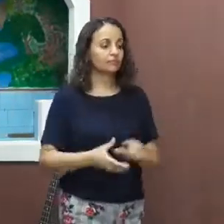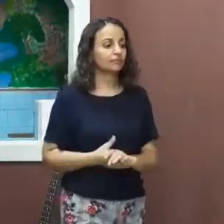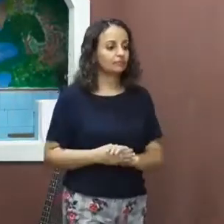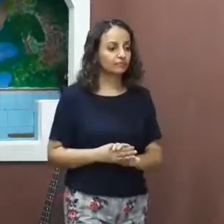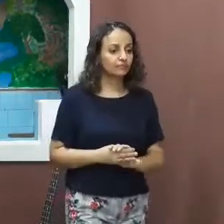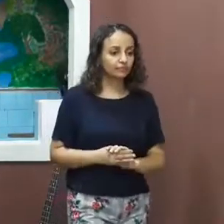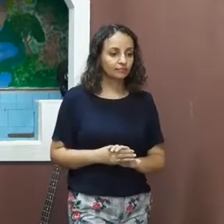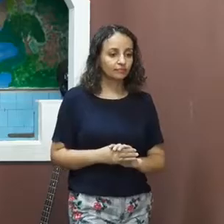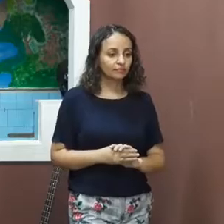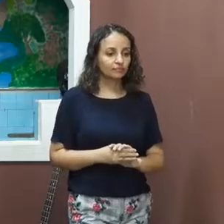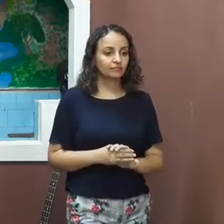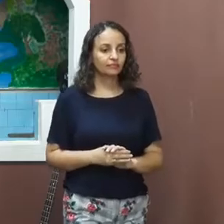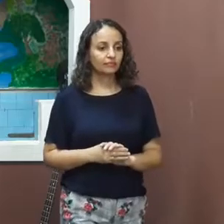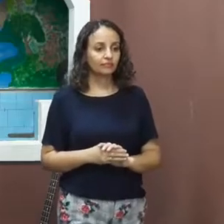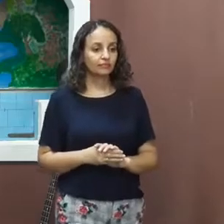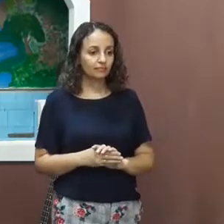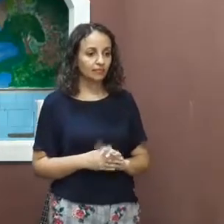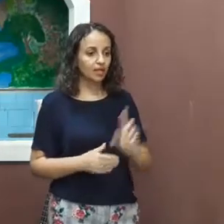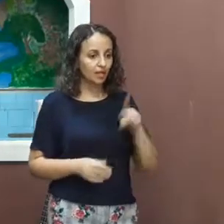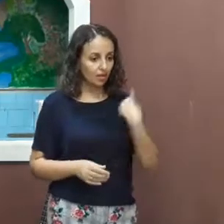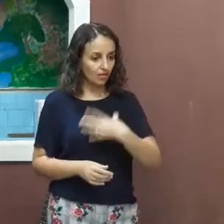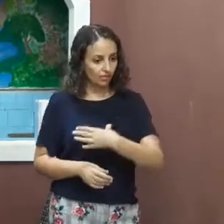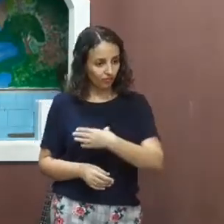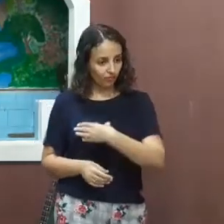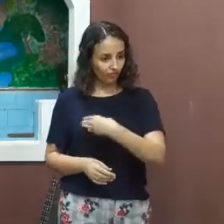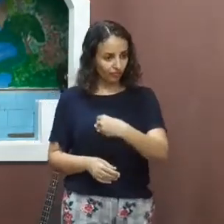mas nós somos filhos de Deus. Amém? Amém.